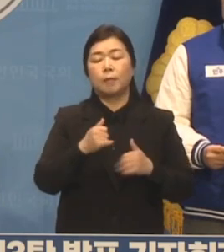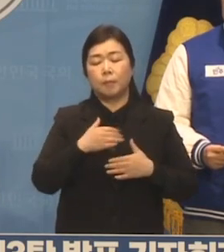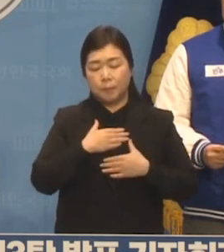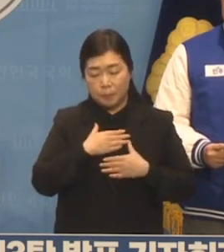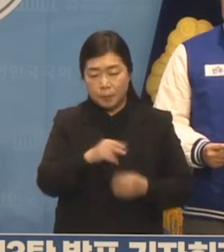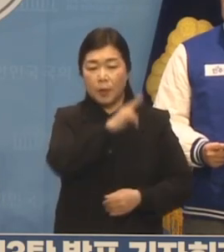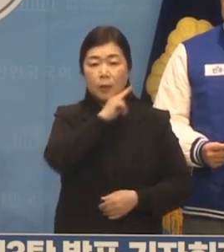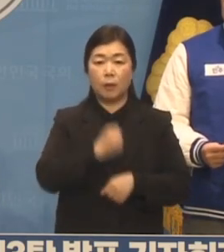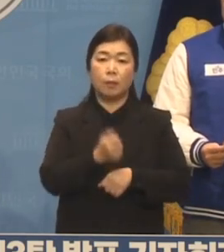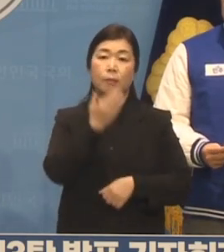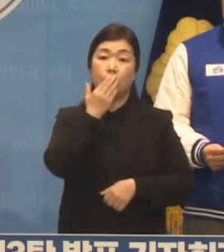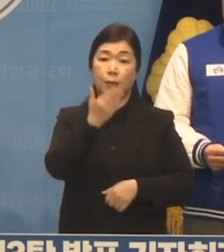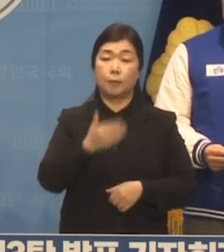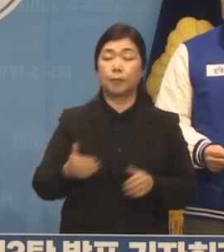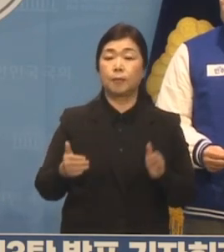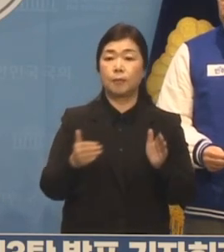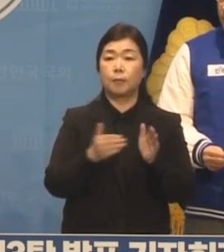것입니다. 감사합니다.